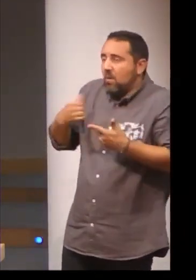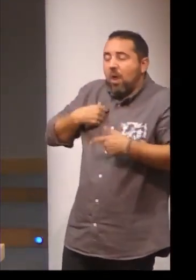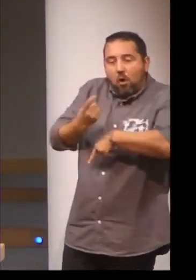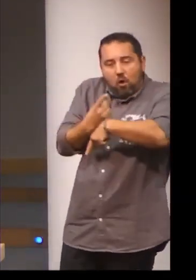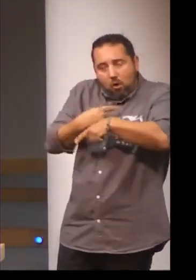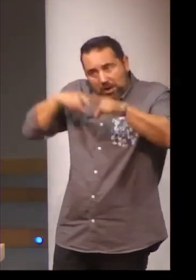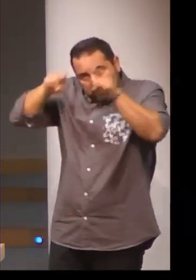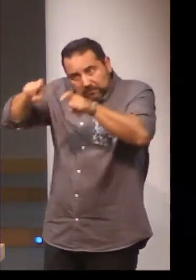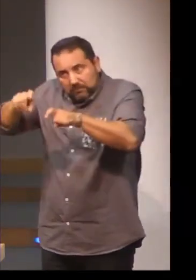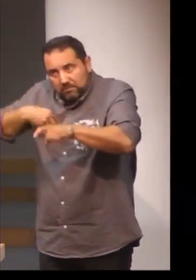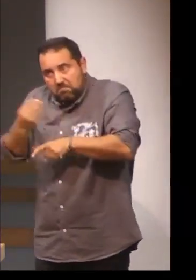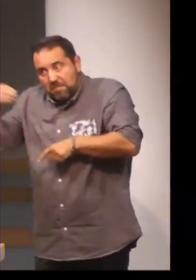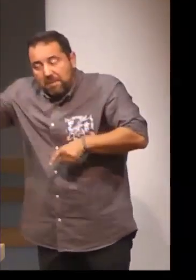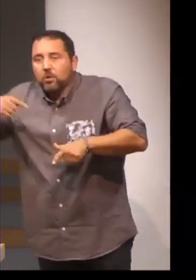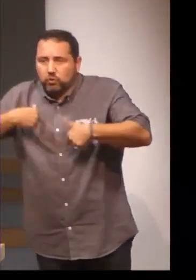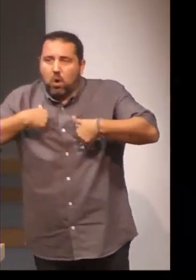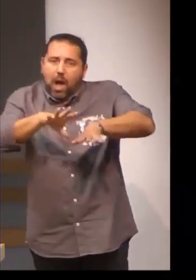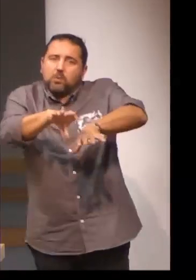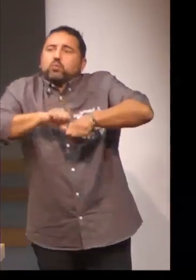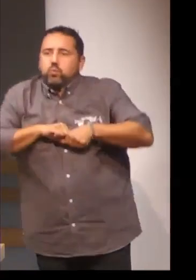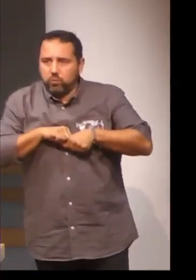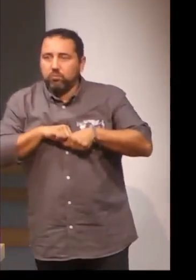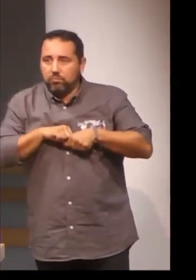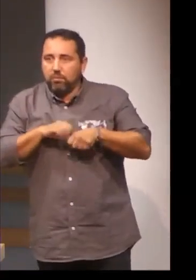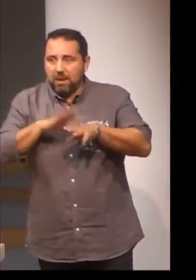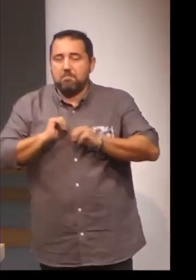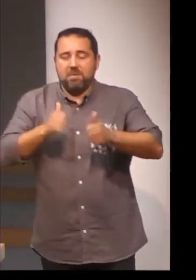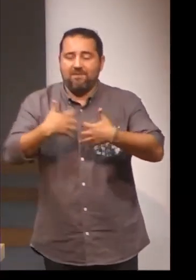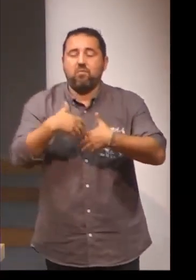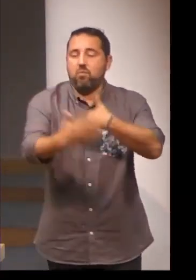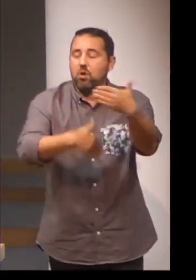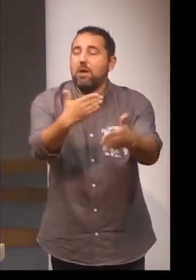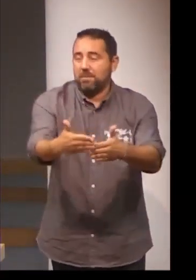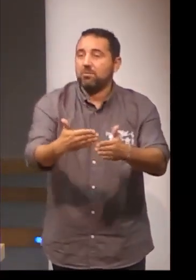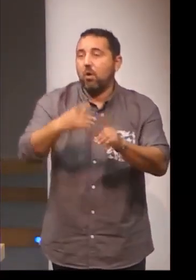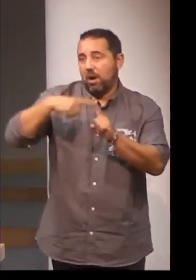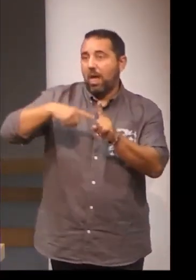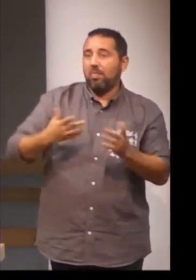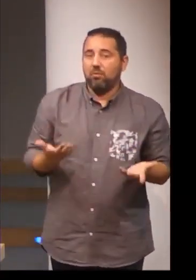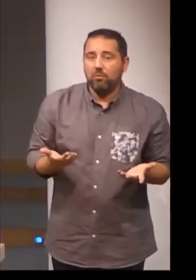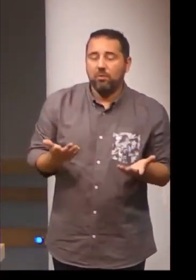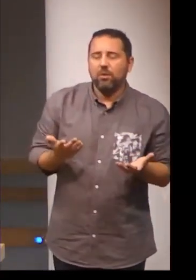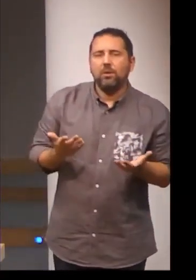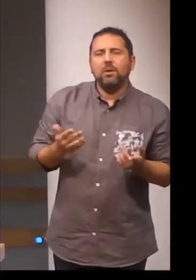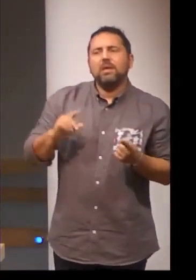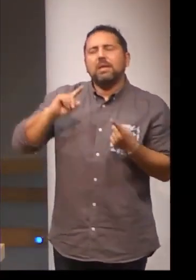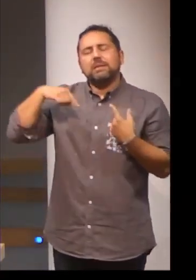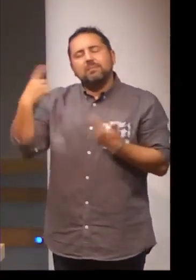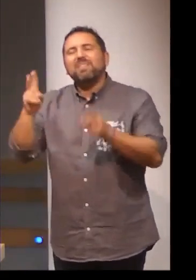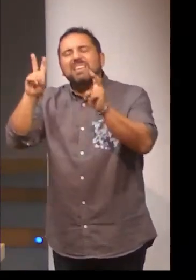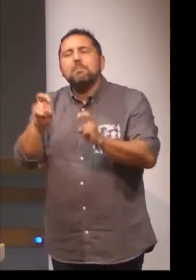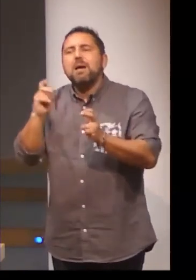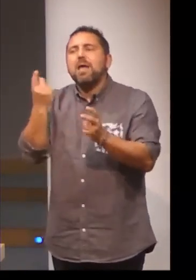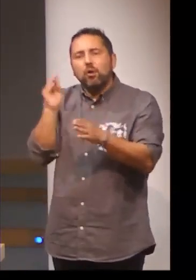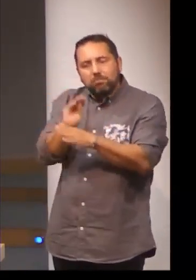que he asumido para poder garantizar la puesta en marcha del grado. En cuanto al punto de vista económico,